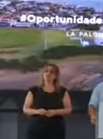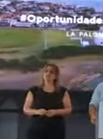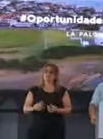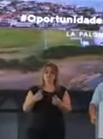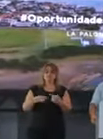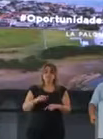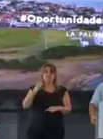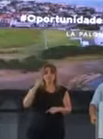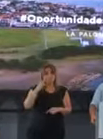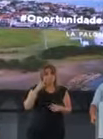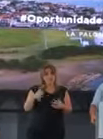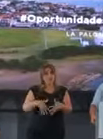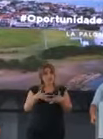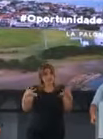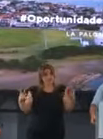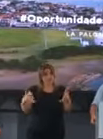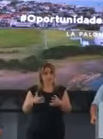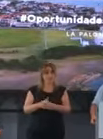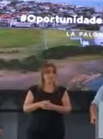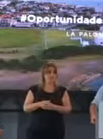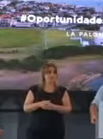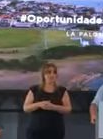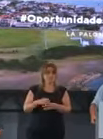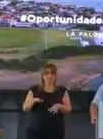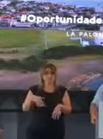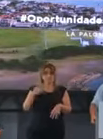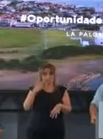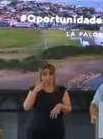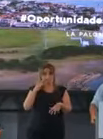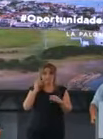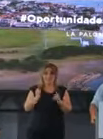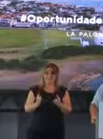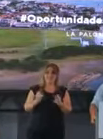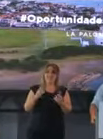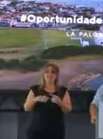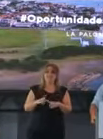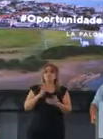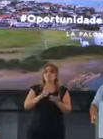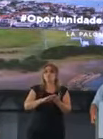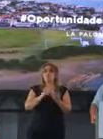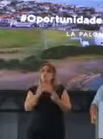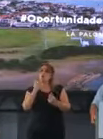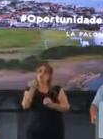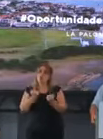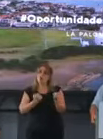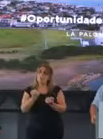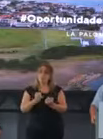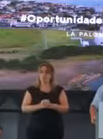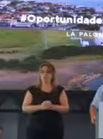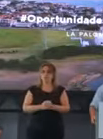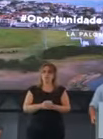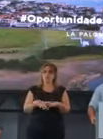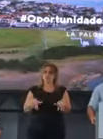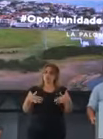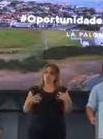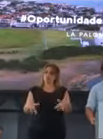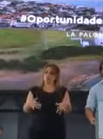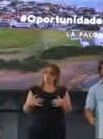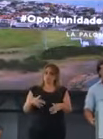Desde los problemas grandes, que es el desacomodo monetario que tanto daño nos ha